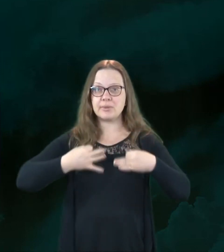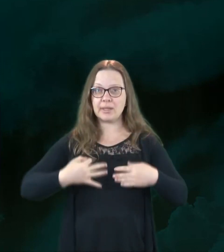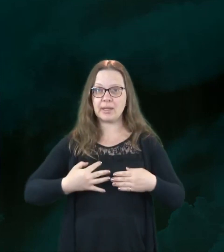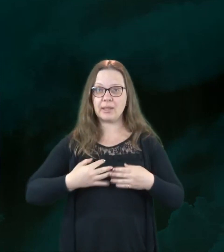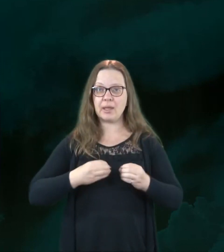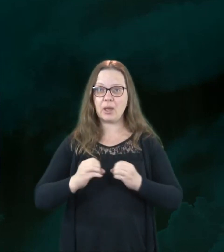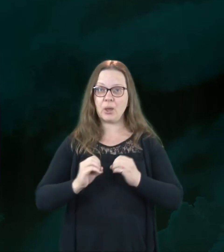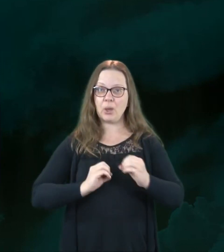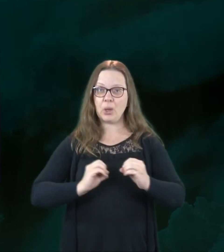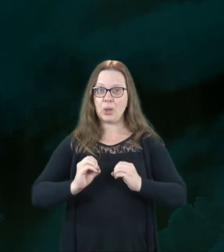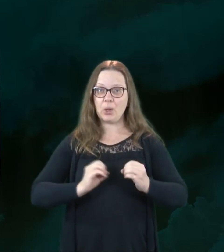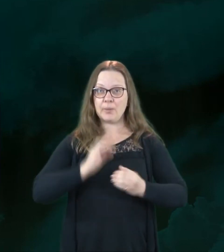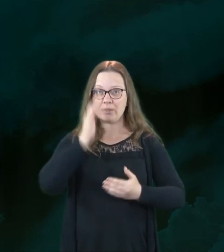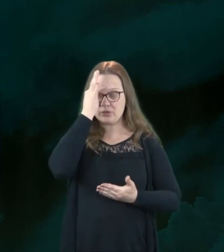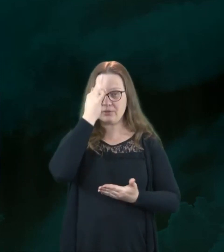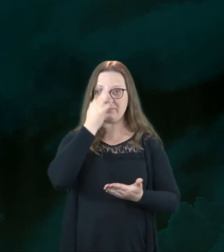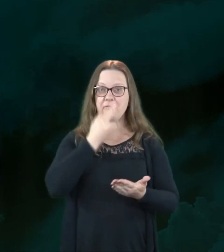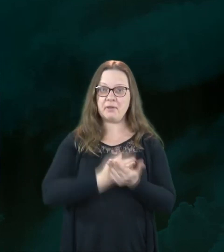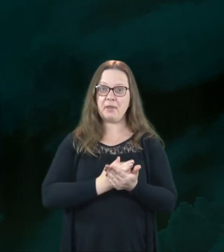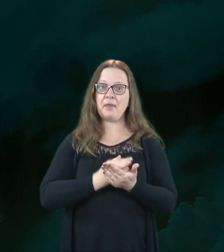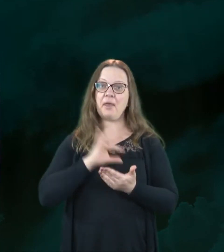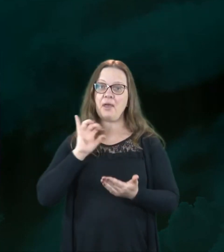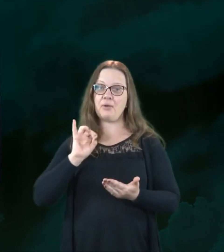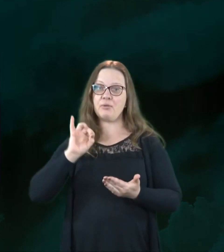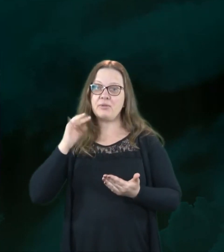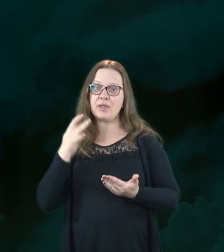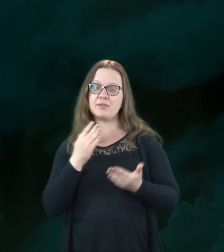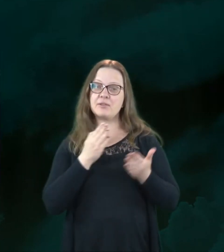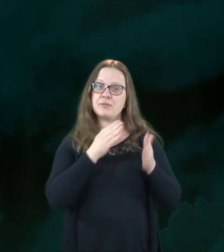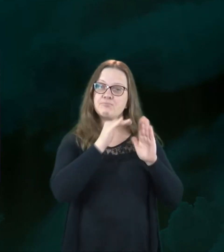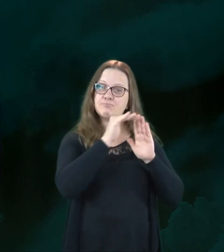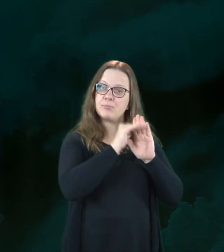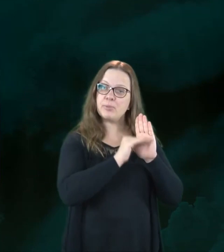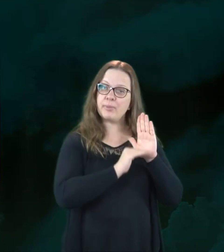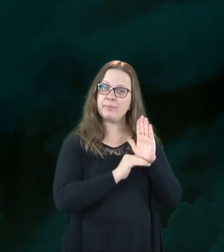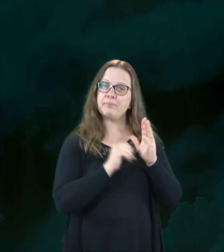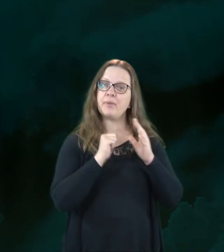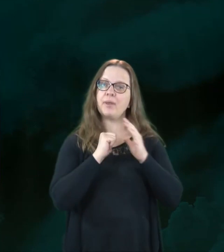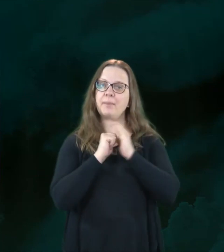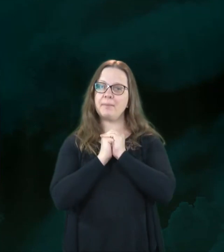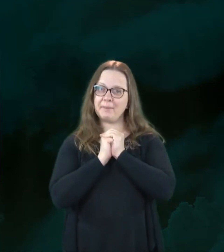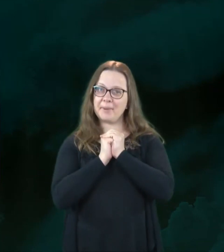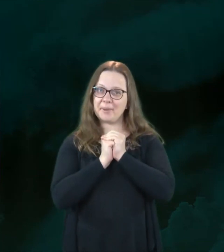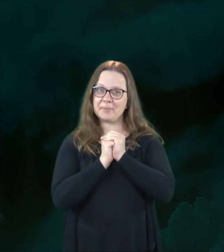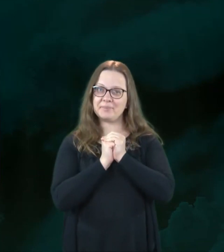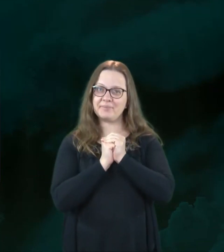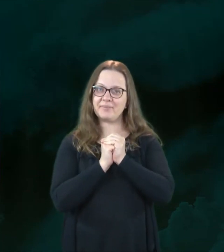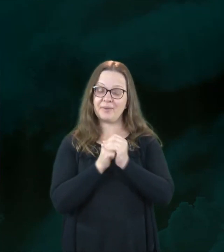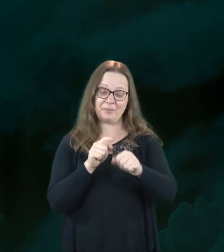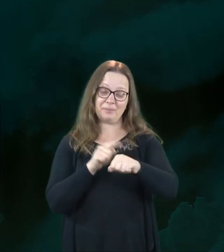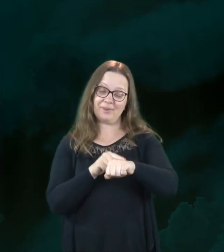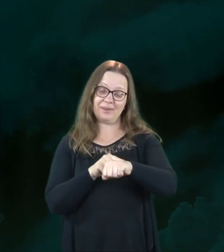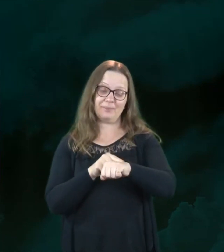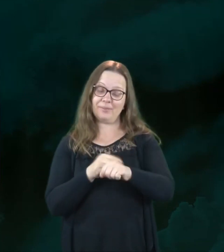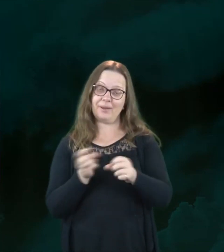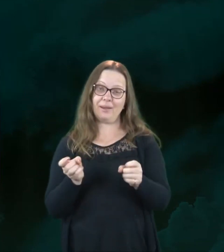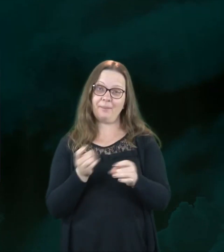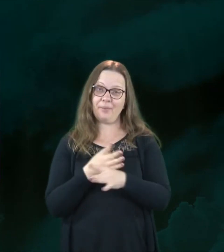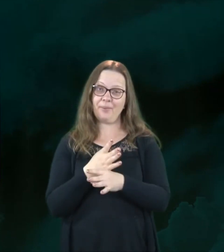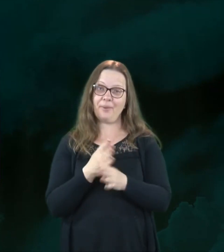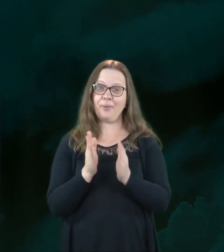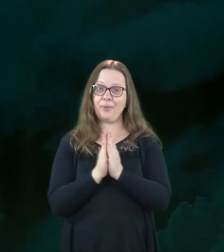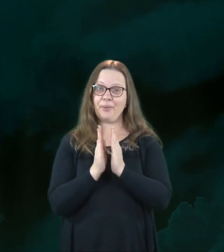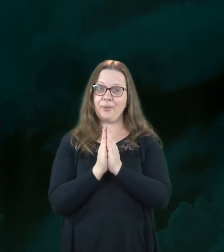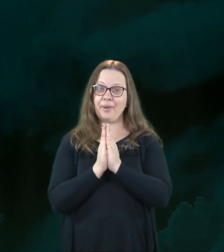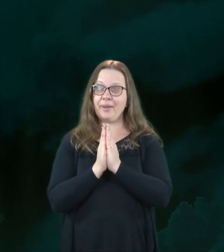fé vai acontecer dessa forma. Amém? Então o tempo já é passado, vou fazer uma oração para